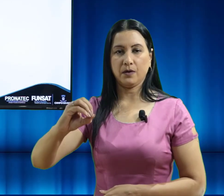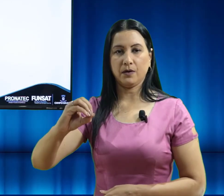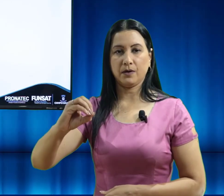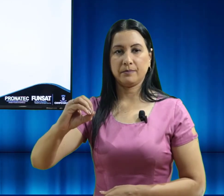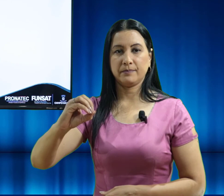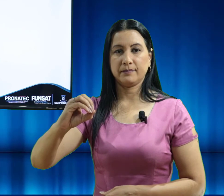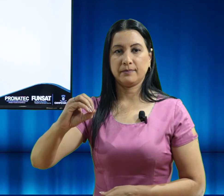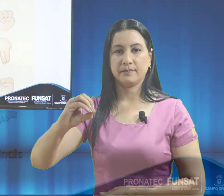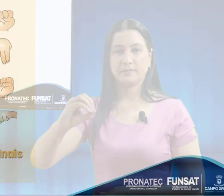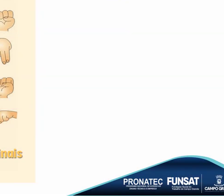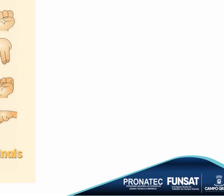O.